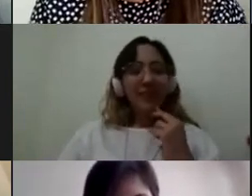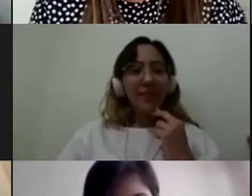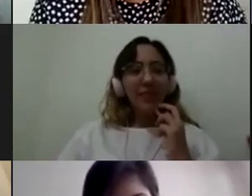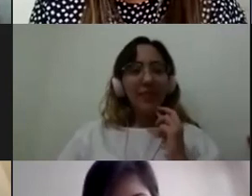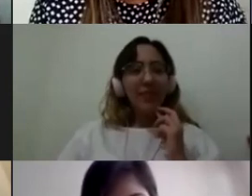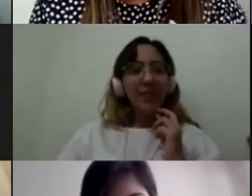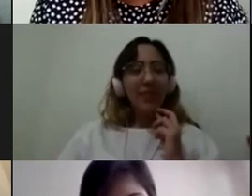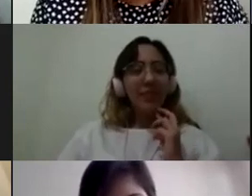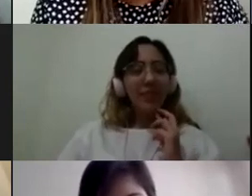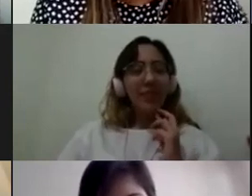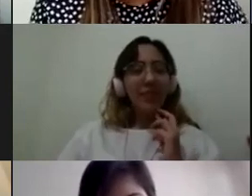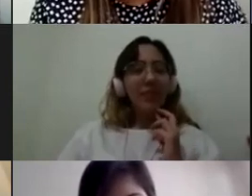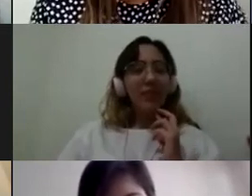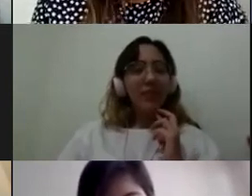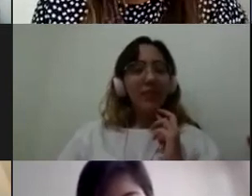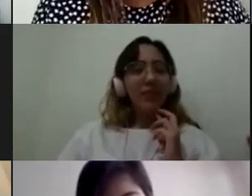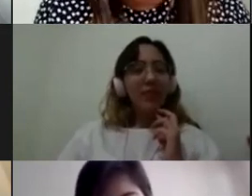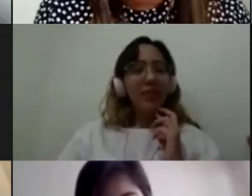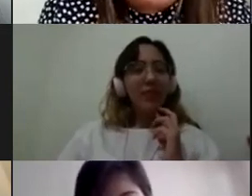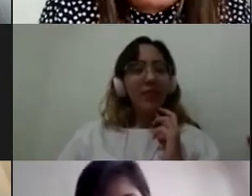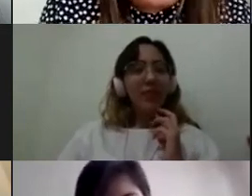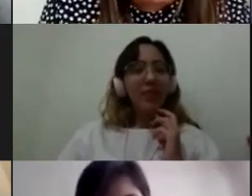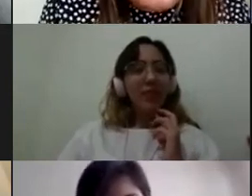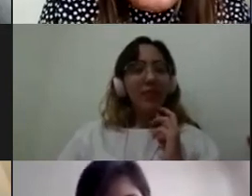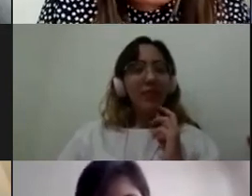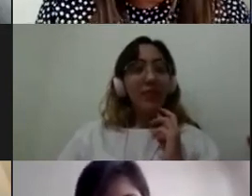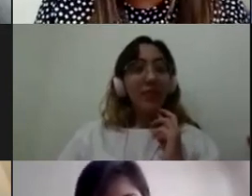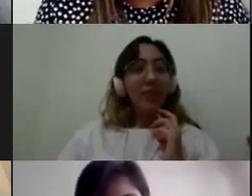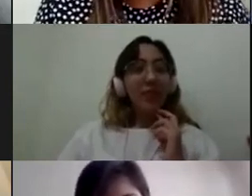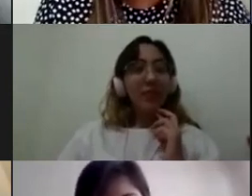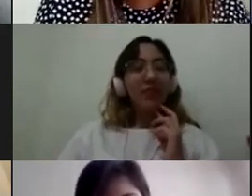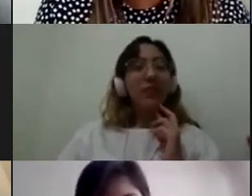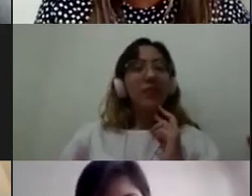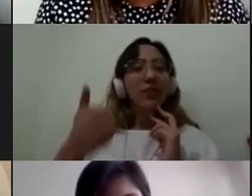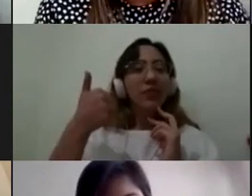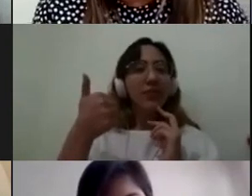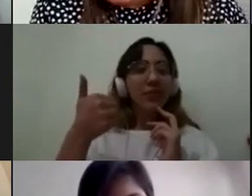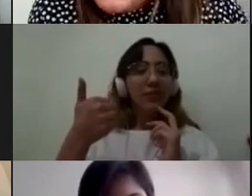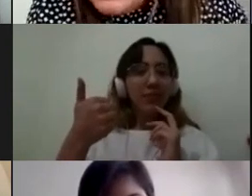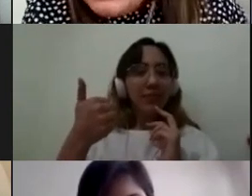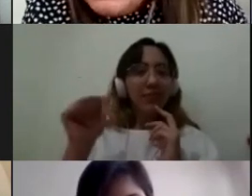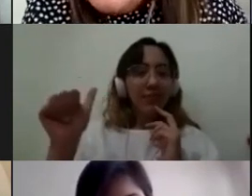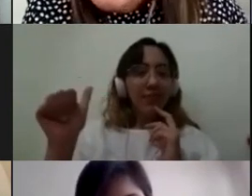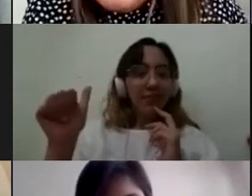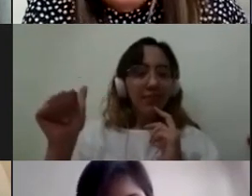a más tardar el día de mañana por la noche. Lo recibimos en el grupo. Y hay